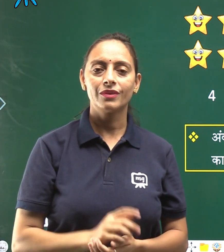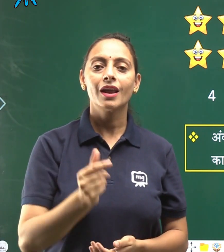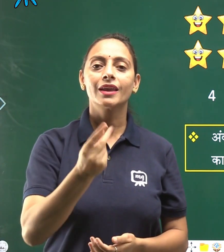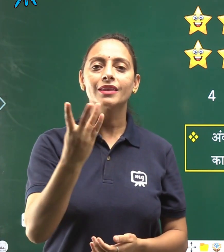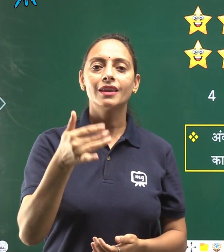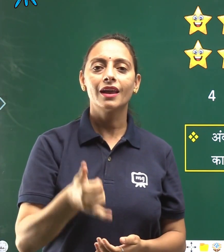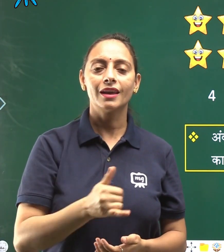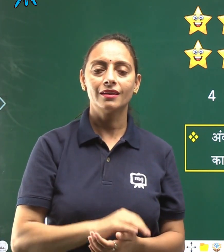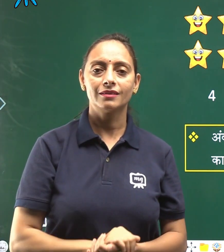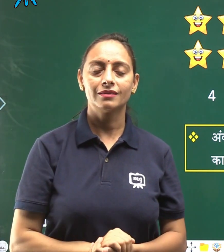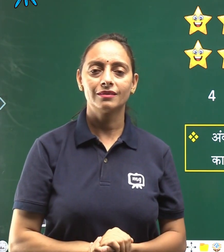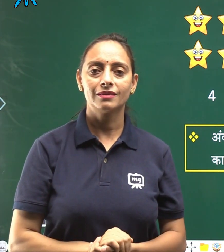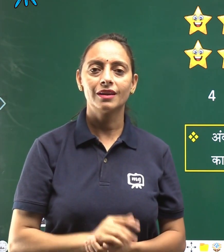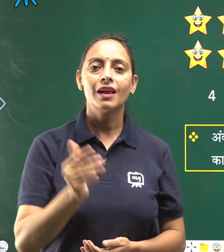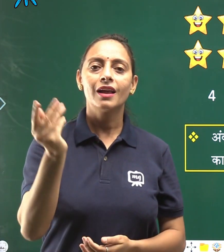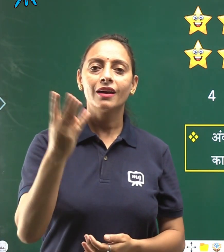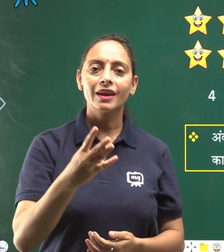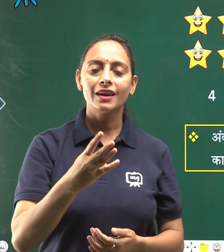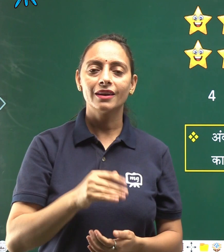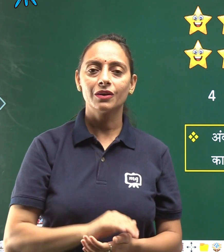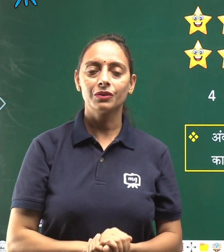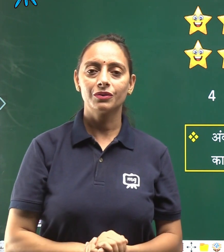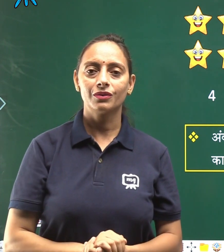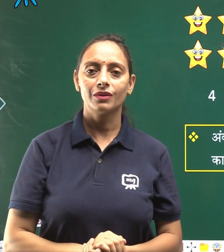कितने हैं? गिने हैं इनको।